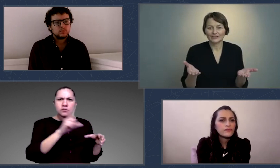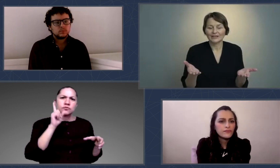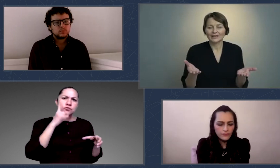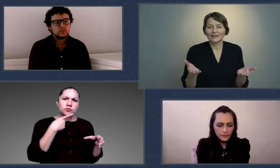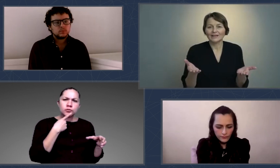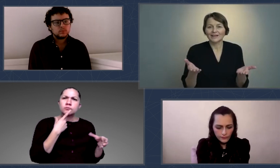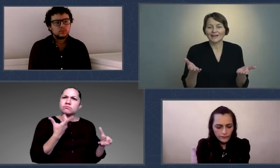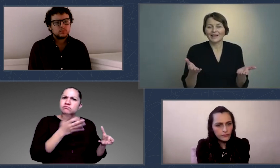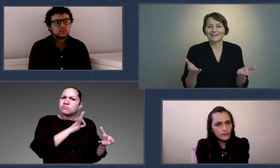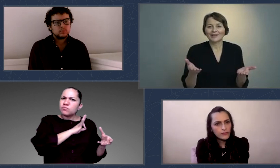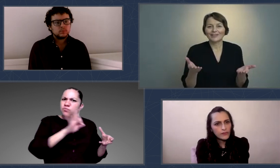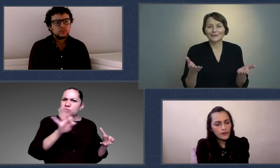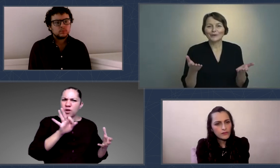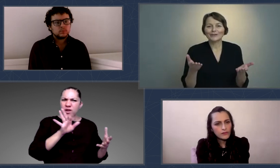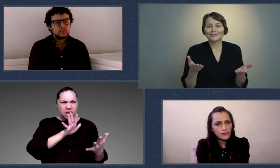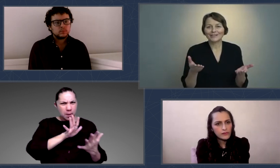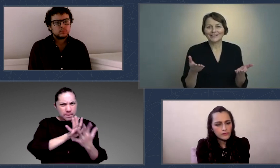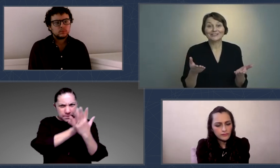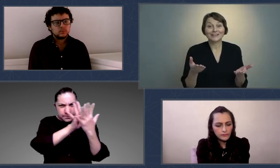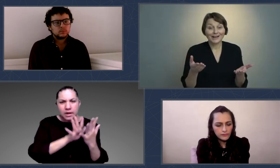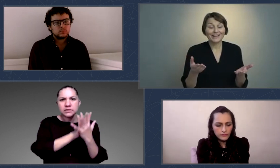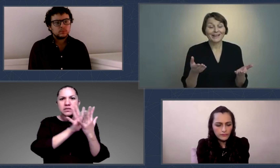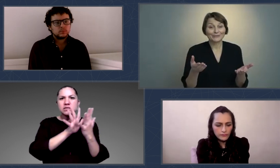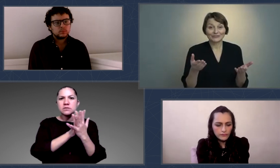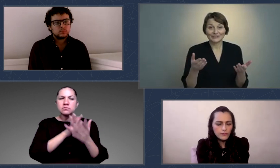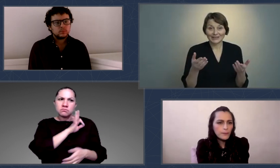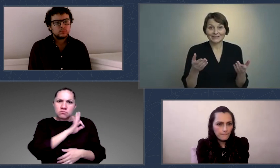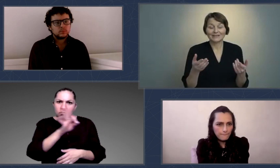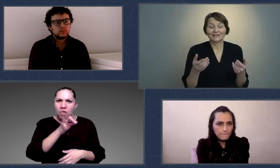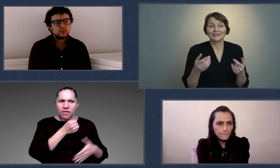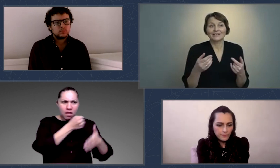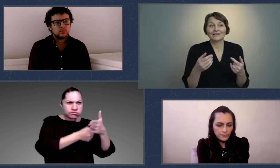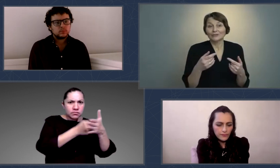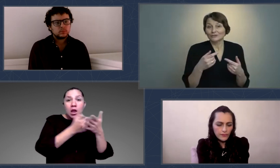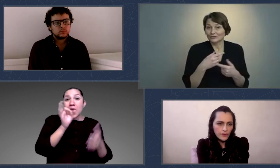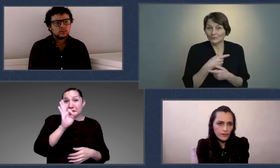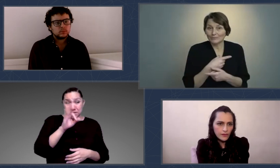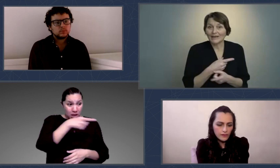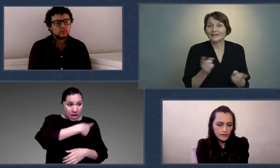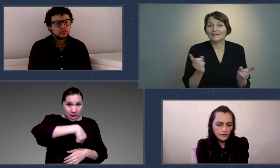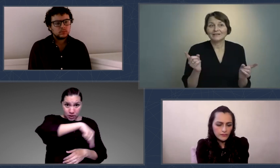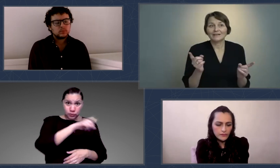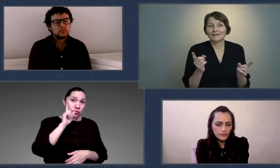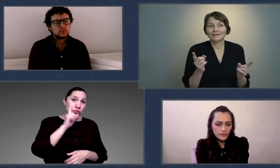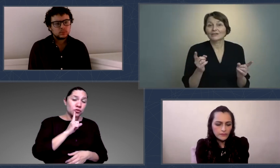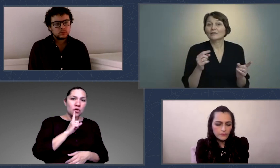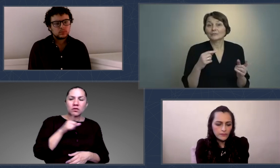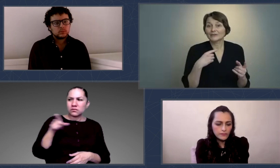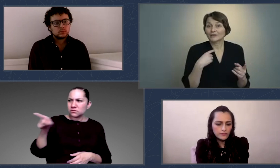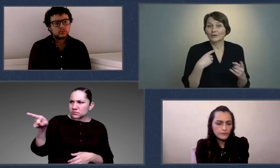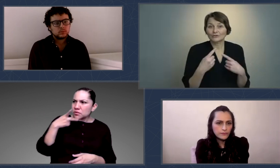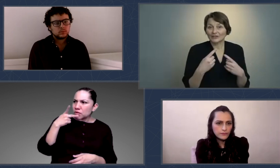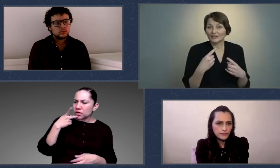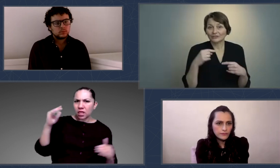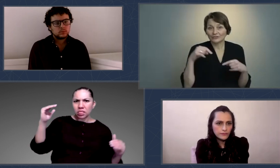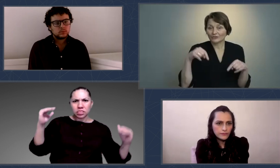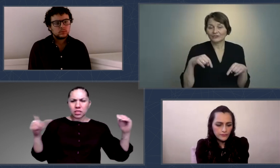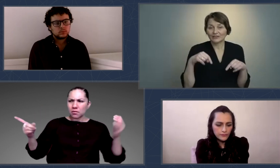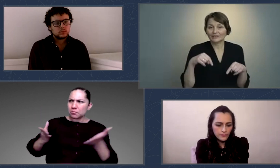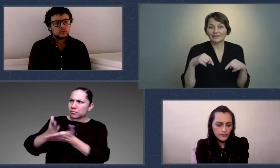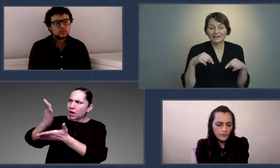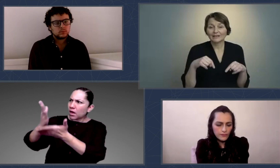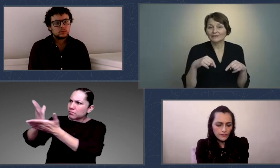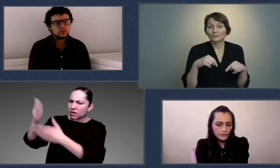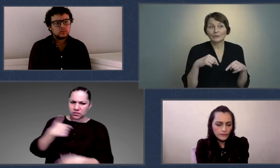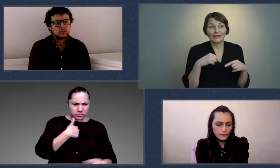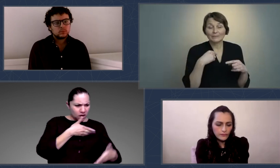sea, cuasi igual al de todas las demás personas, pues necesitan acceso y el acceso les llega a través de los servicios